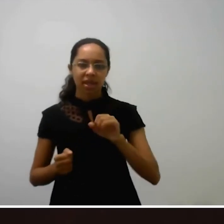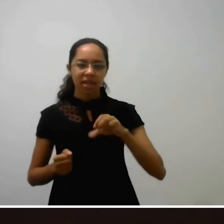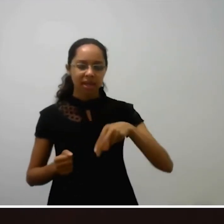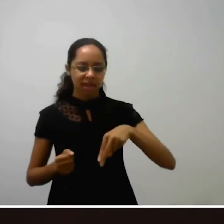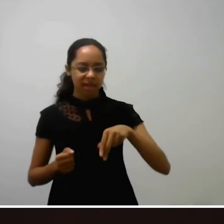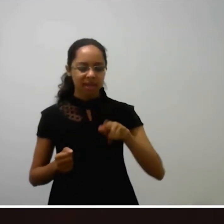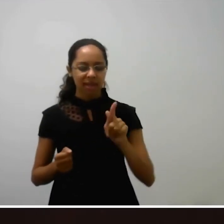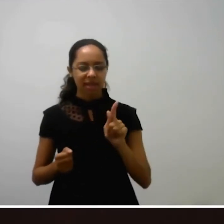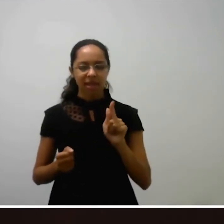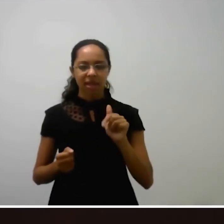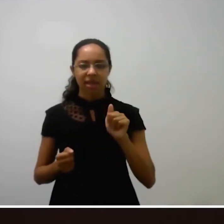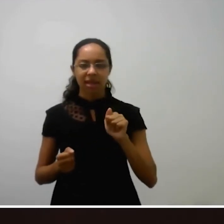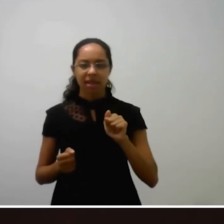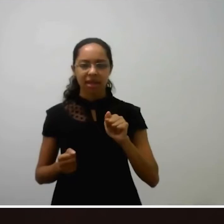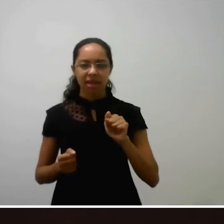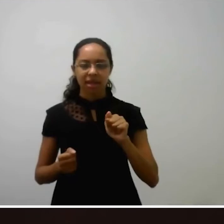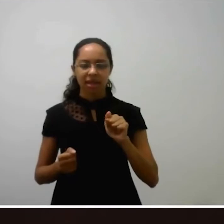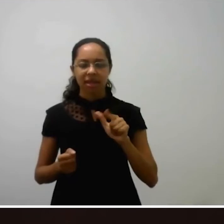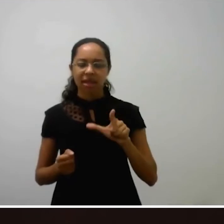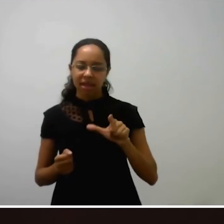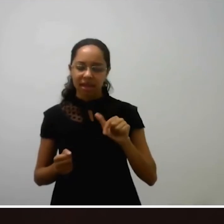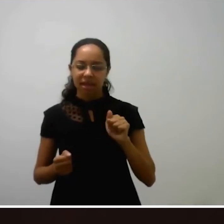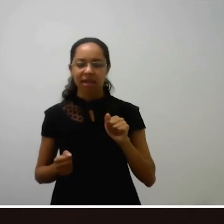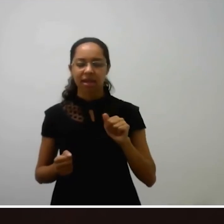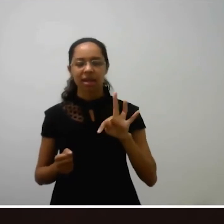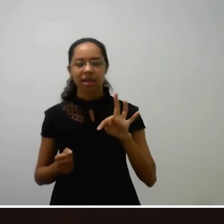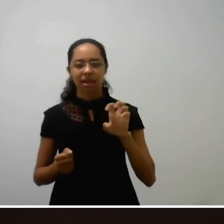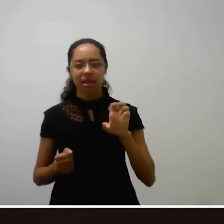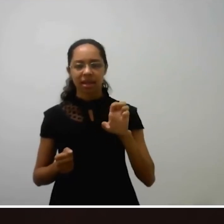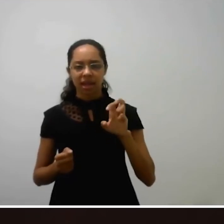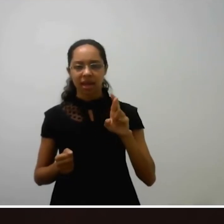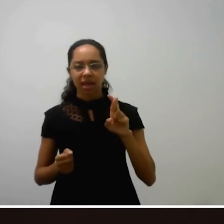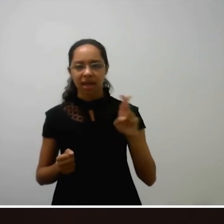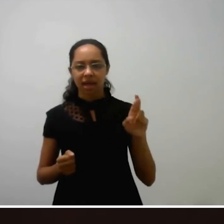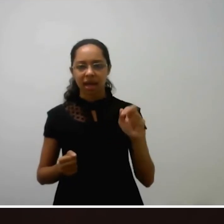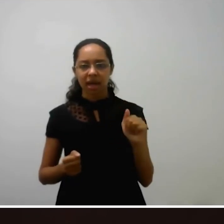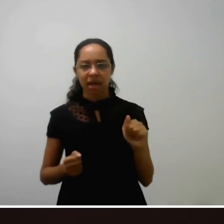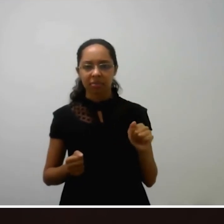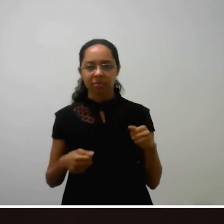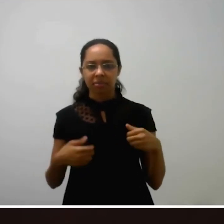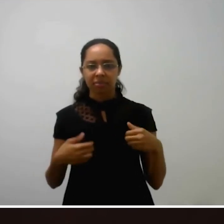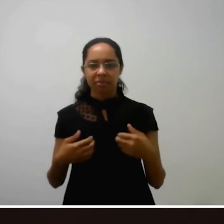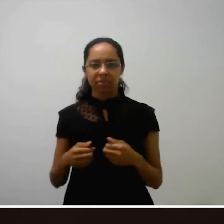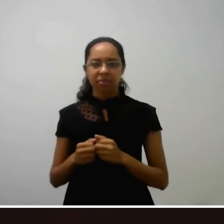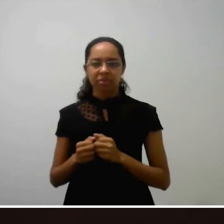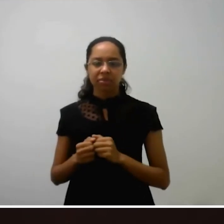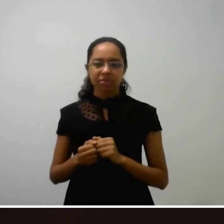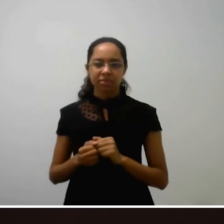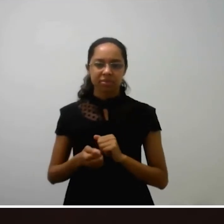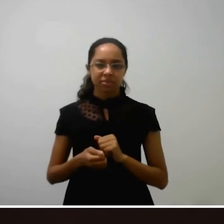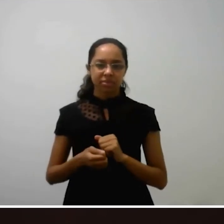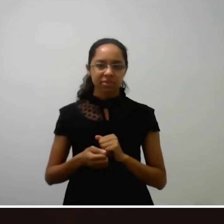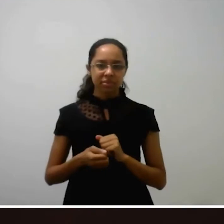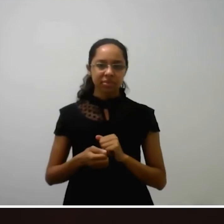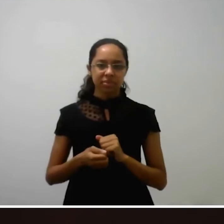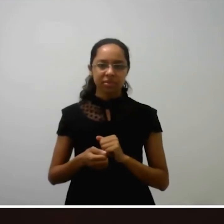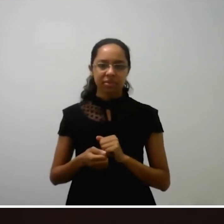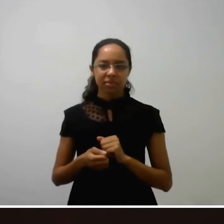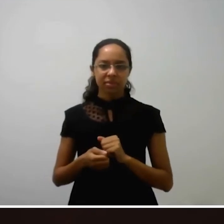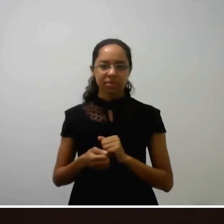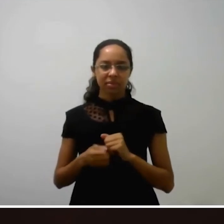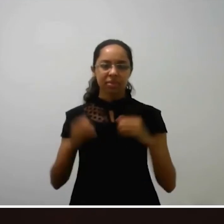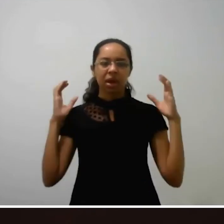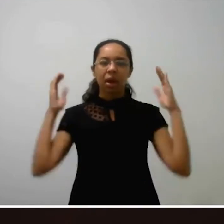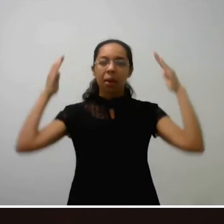ele destruiu o Império Grego. Olha só o poder que o Papa tem, né? Destruiu o Império Grego